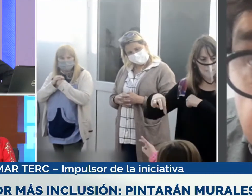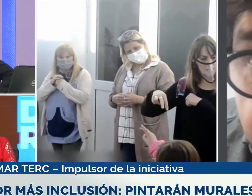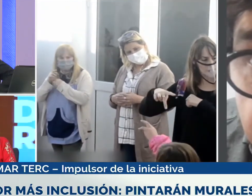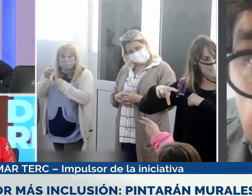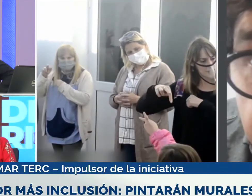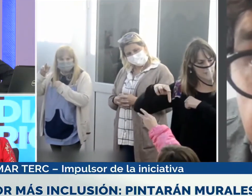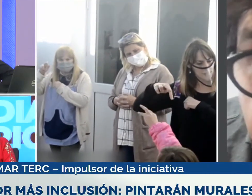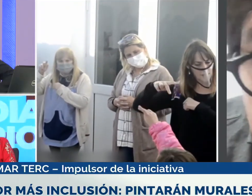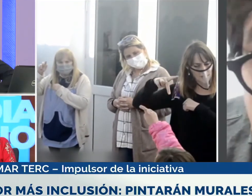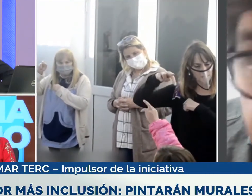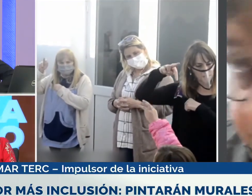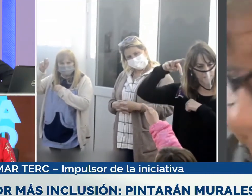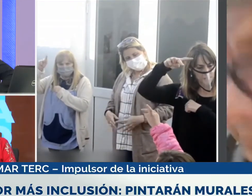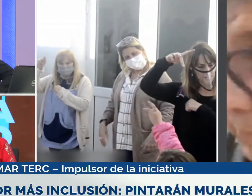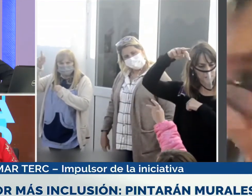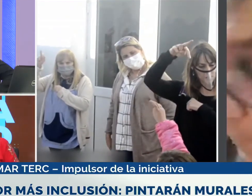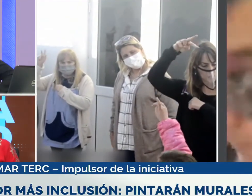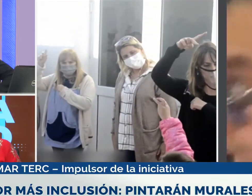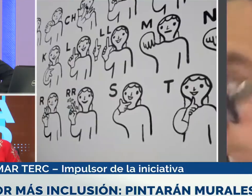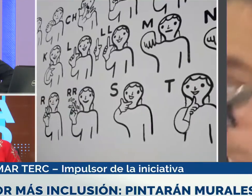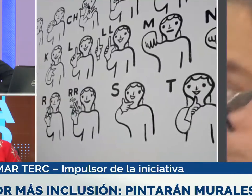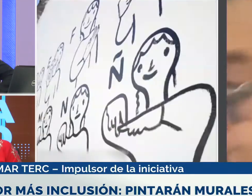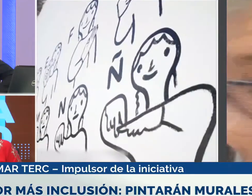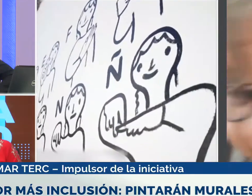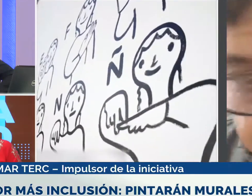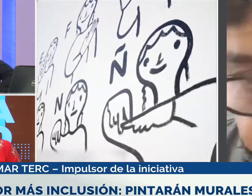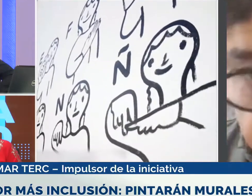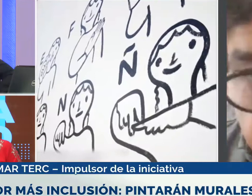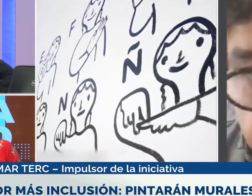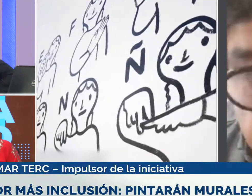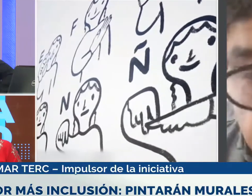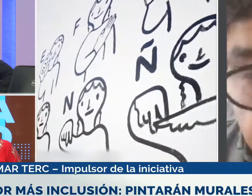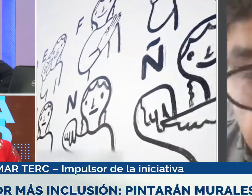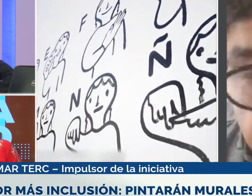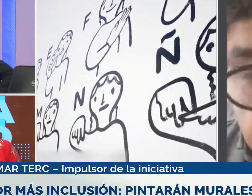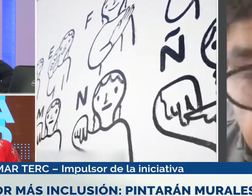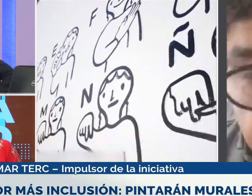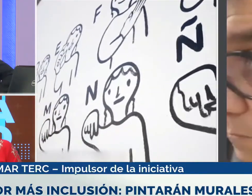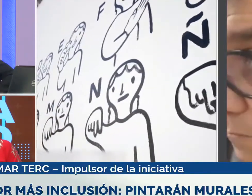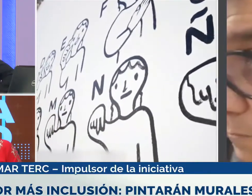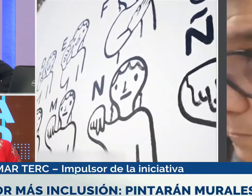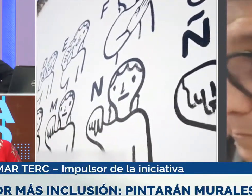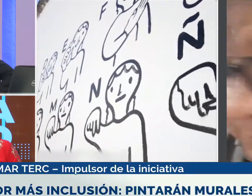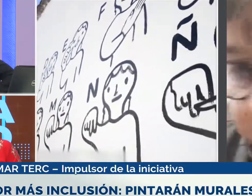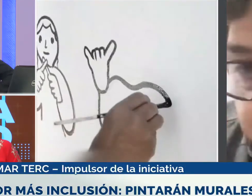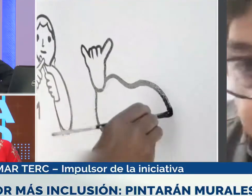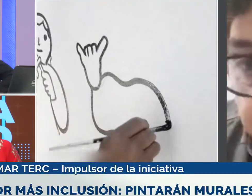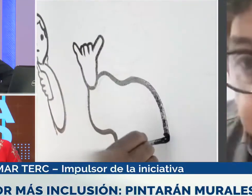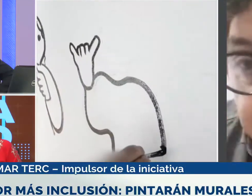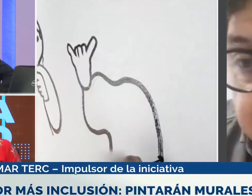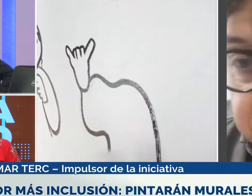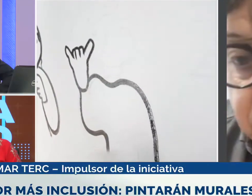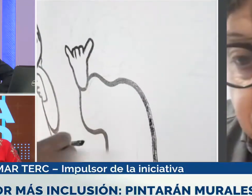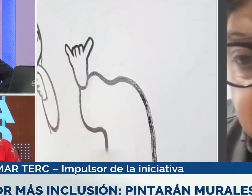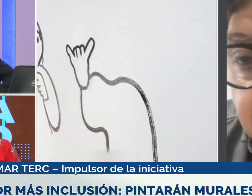en los últimos 15, 20 años, respecto a conceptos que no estaban ni previstos, ni hablados, ni dialogados. Y